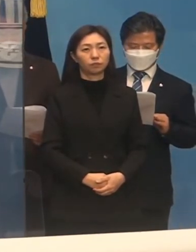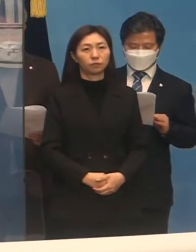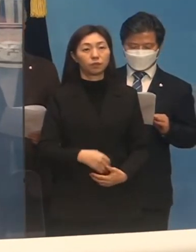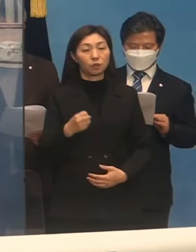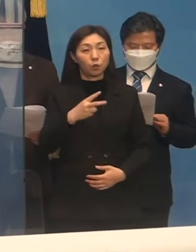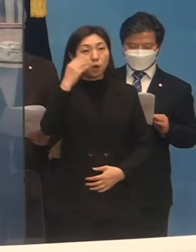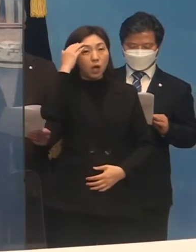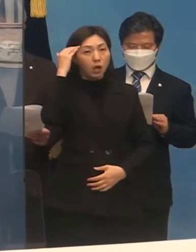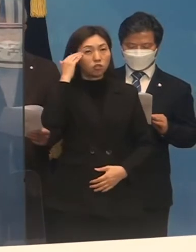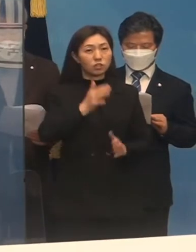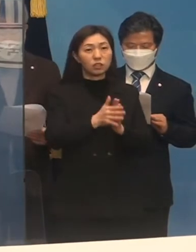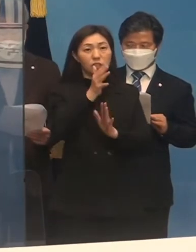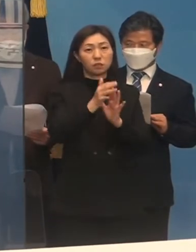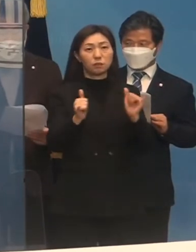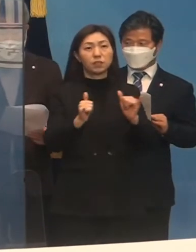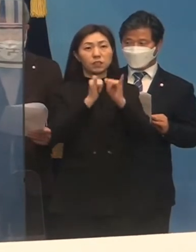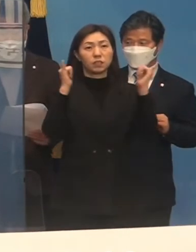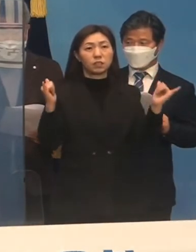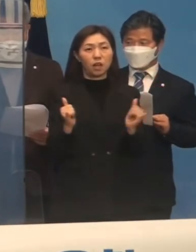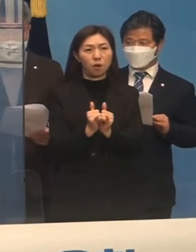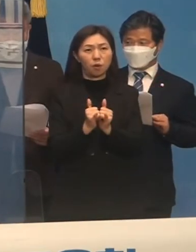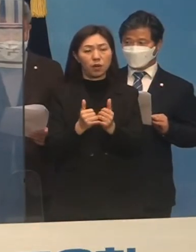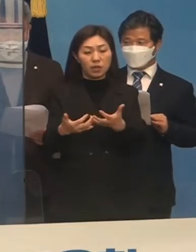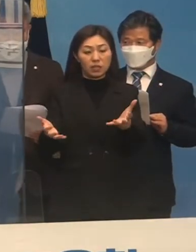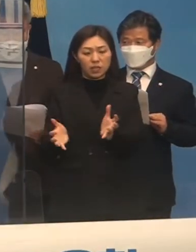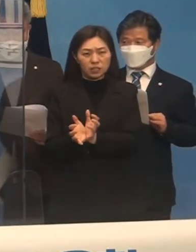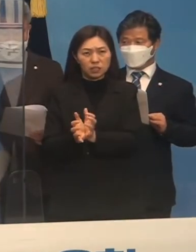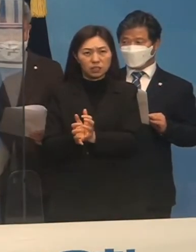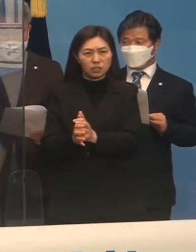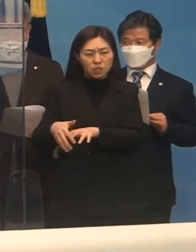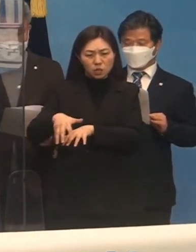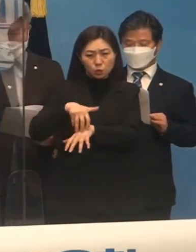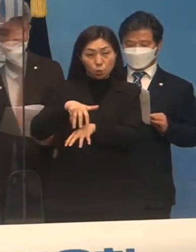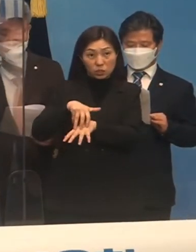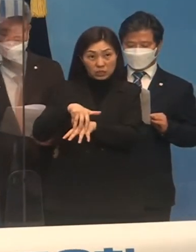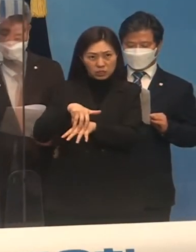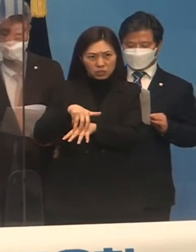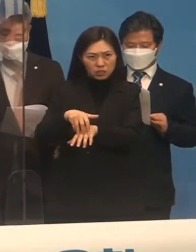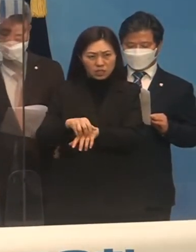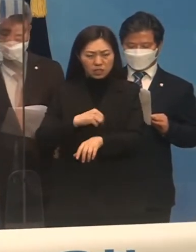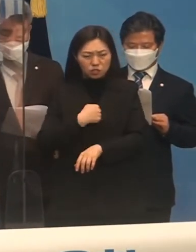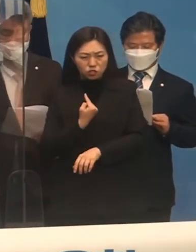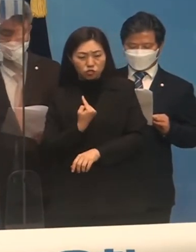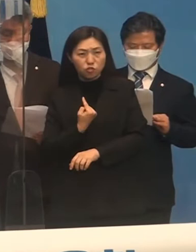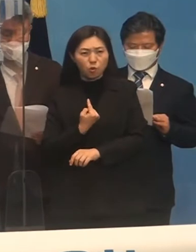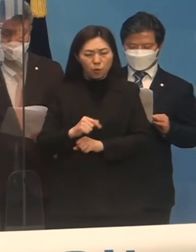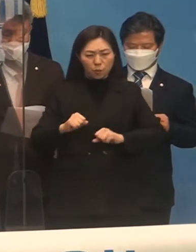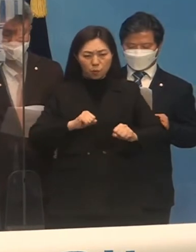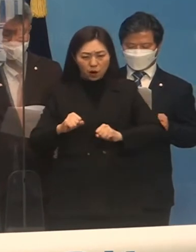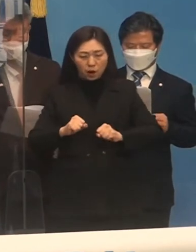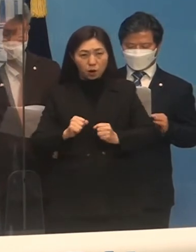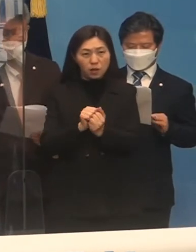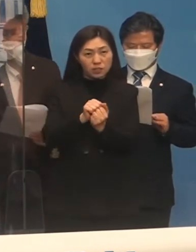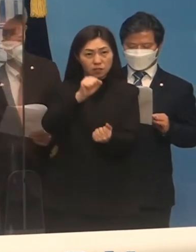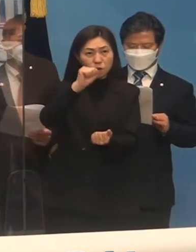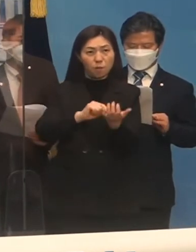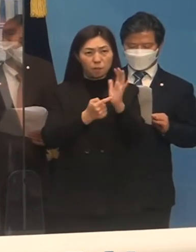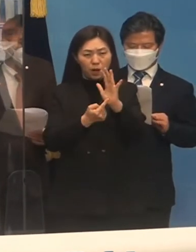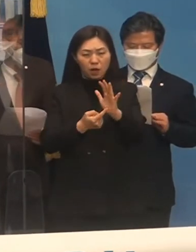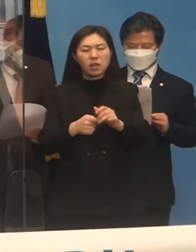또 한국 시민사회에서는 수많은 풀뿌리 조직이 자발적으로 성명을 발표하고 모금에